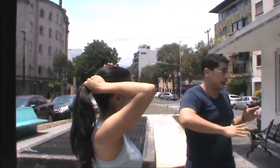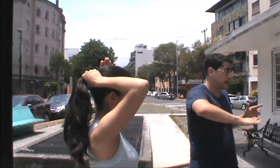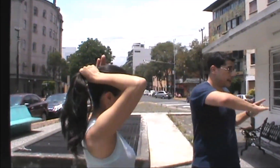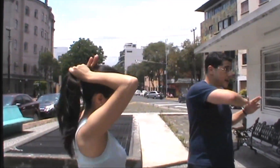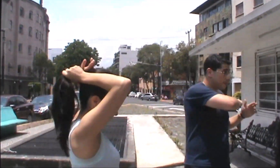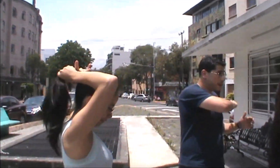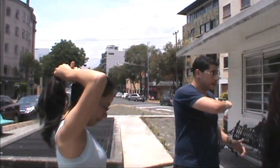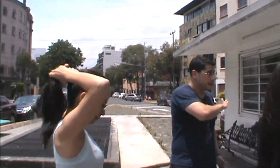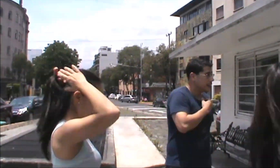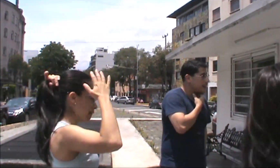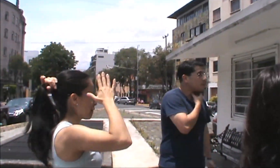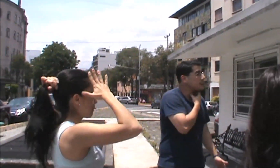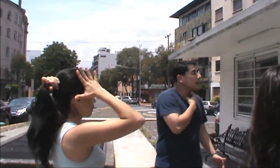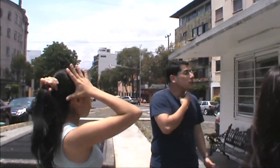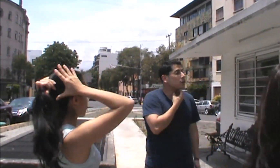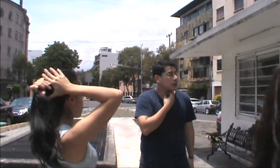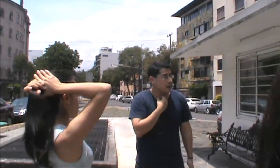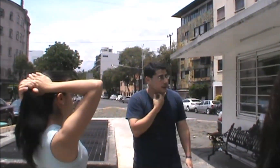entra la llave y empiezan a cortar.